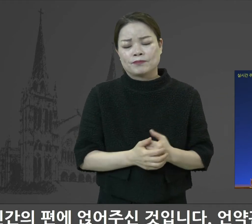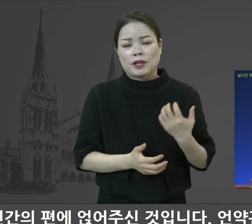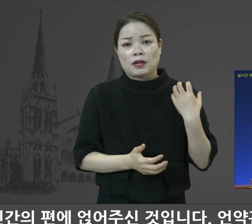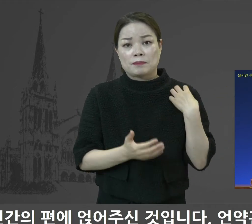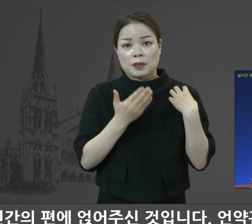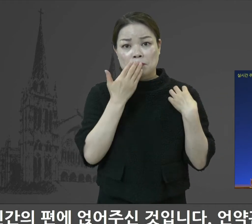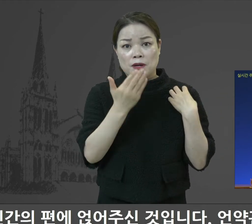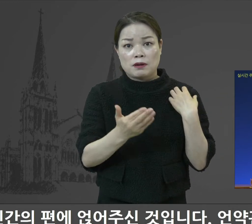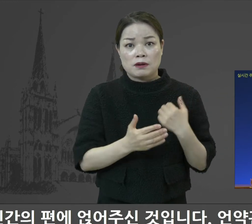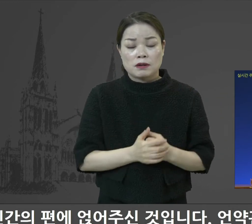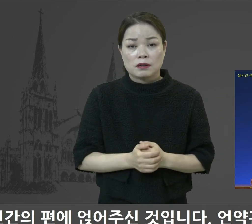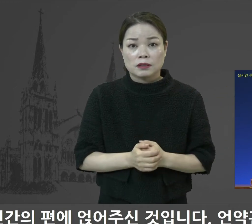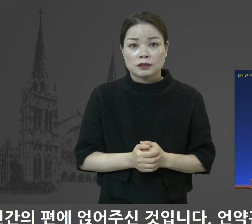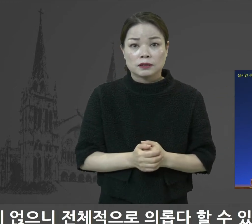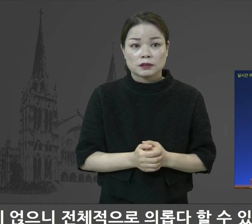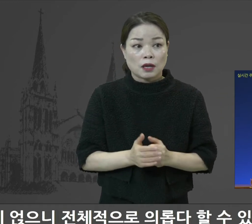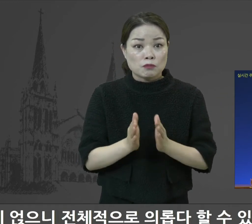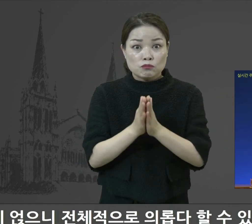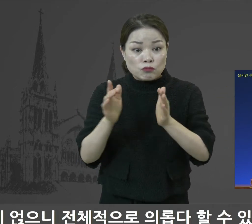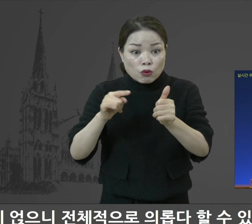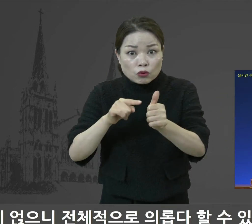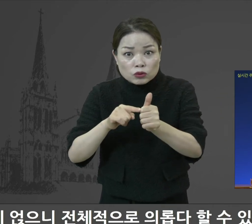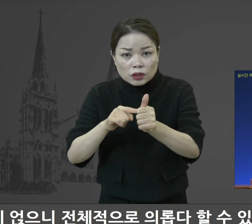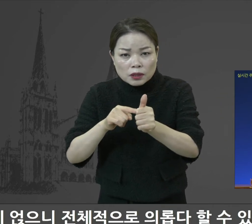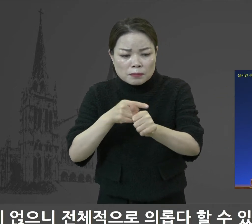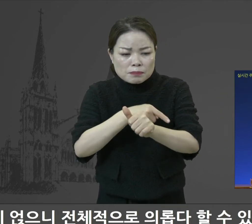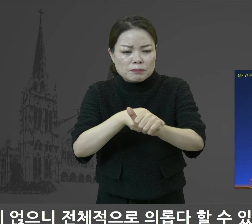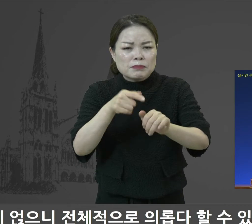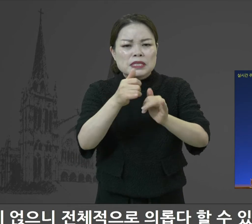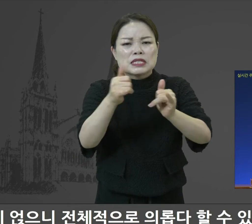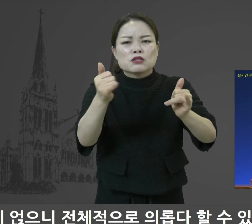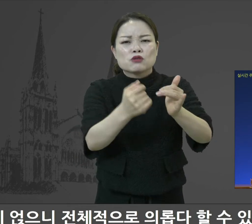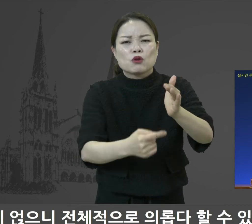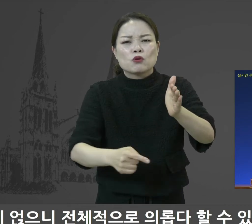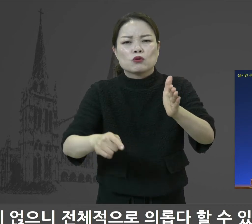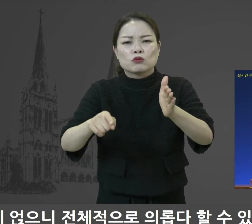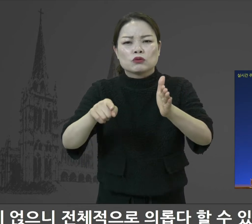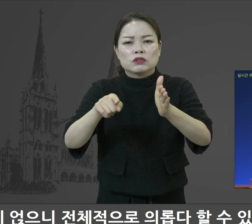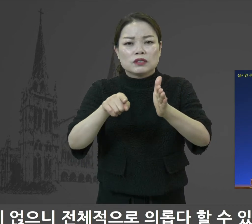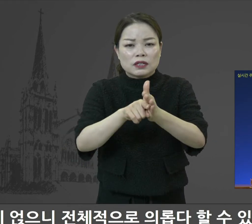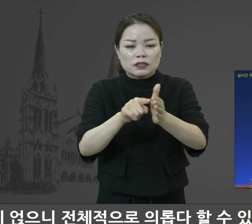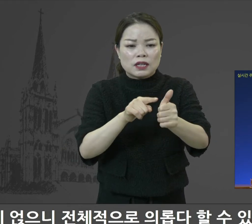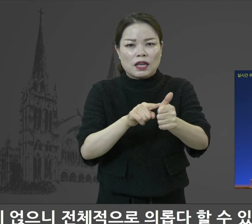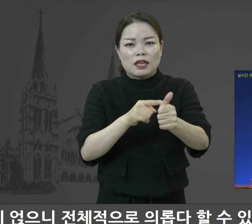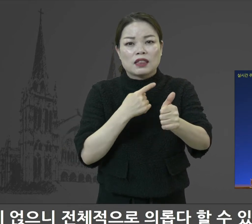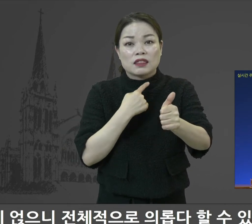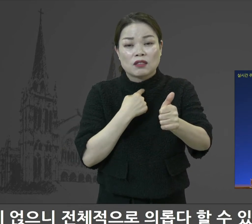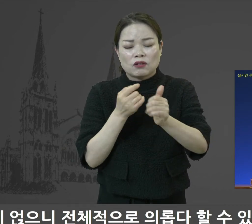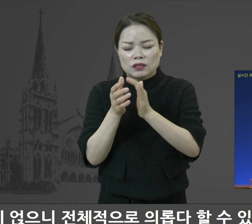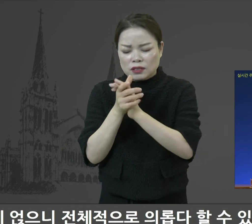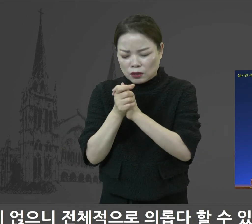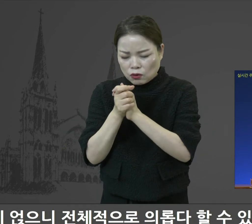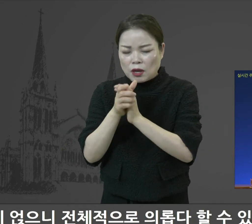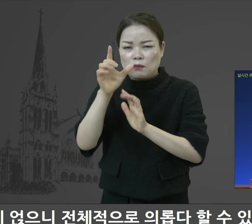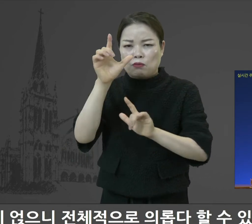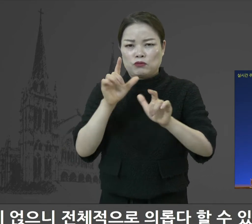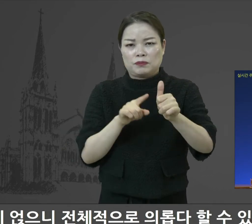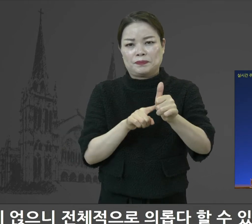것이죠. 이것이 모세가 민족을 위해서 했던 이 기도의 모습인